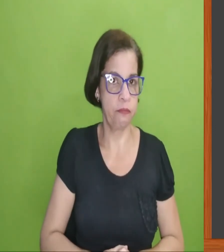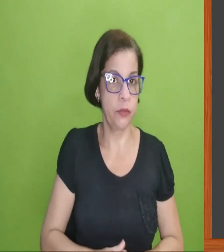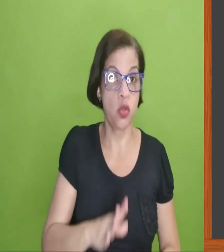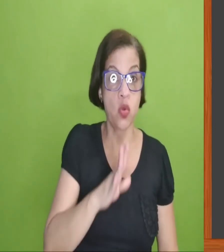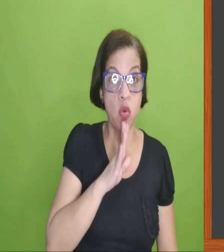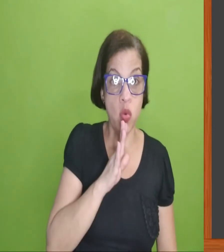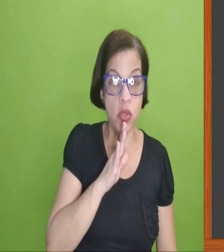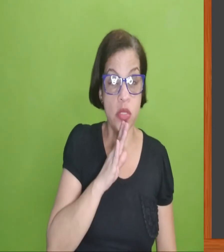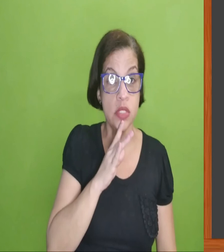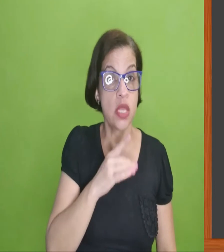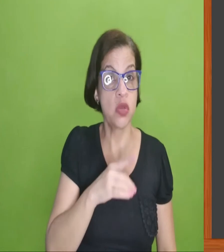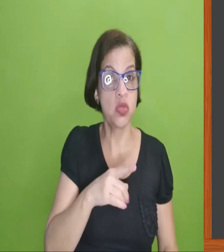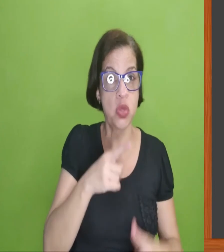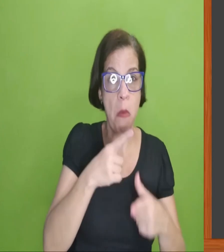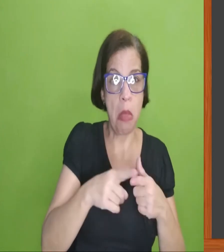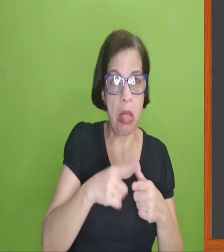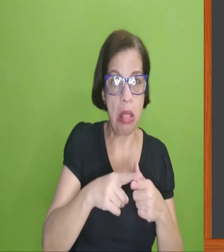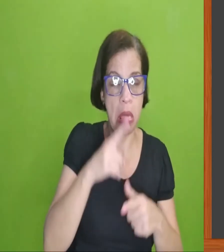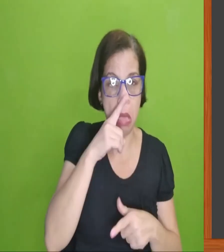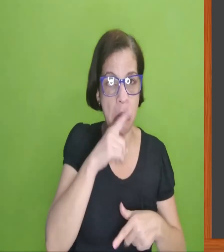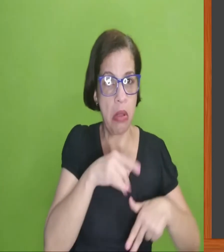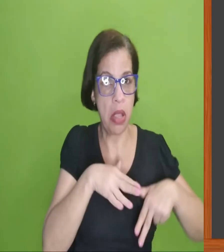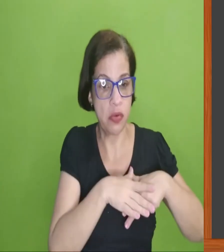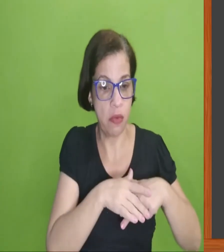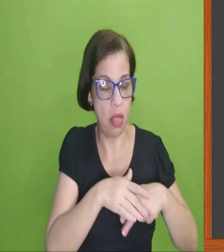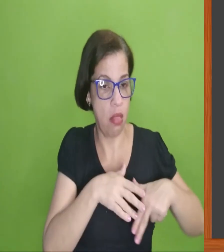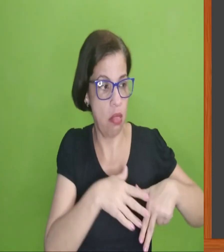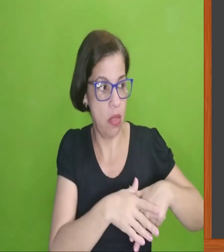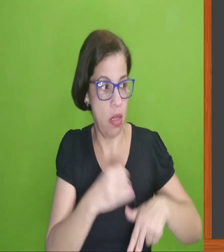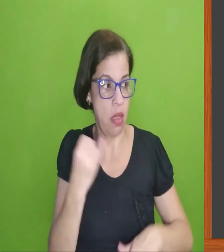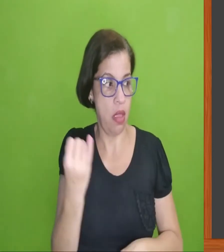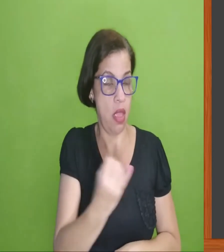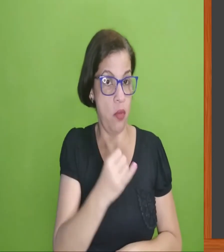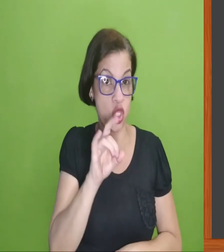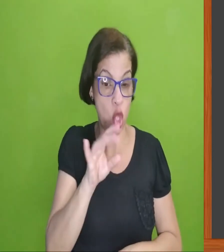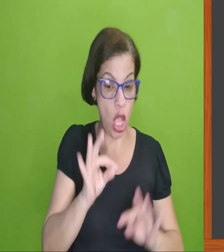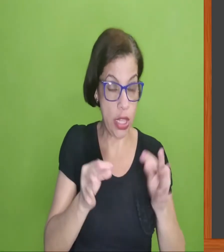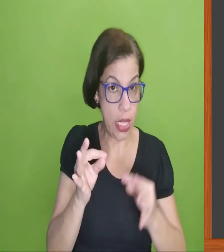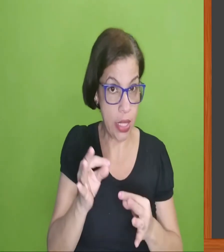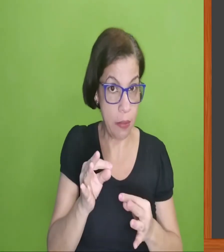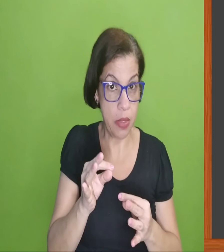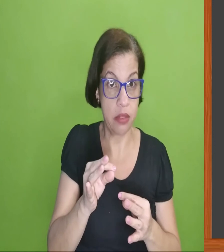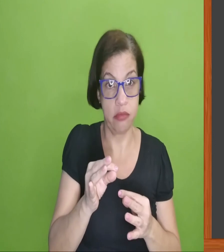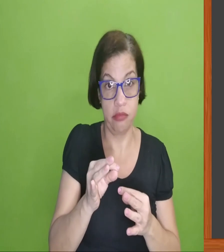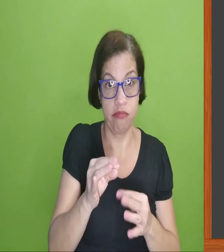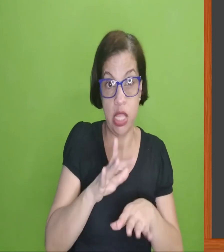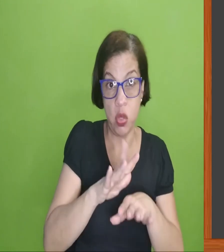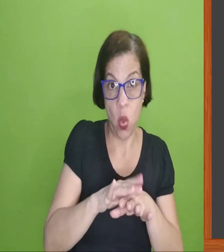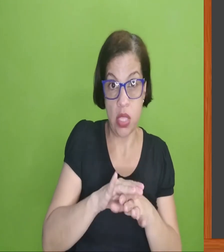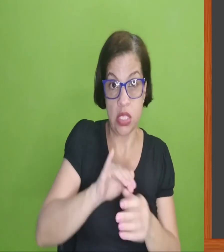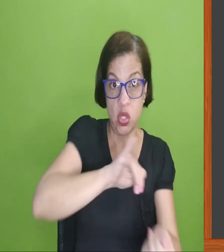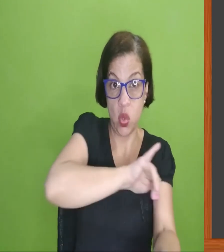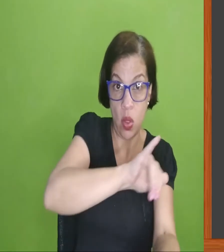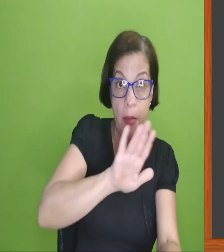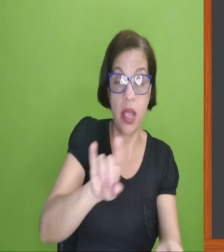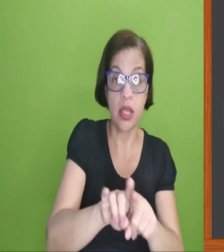Conhecer o risco cardiovascular do paciente é muito importante, não só no tratamento das dislipidemias, mas